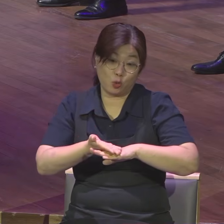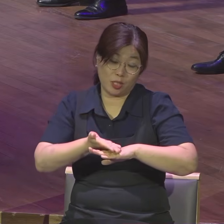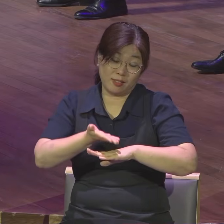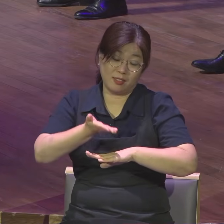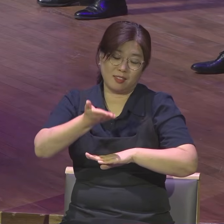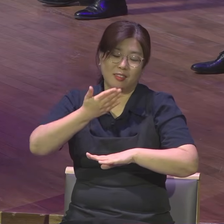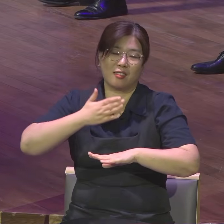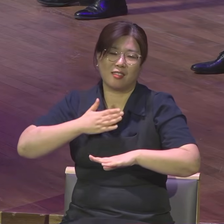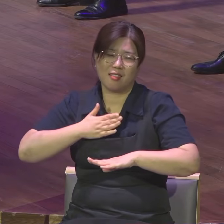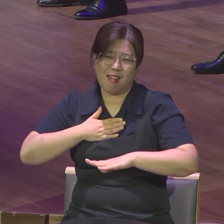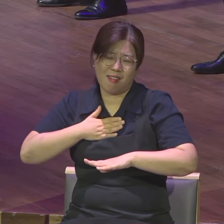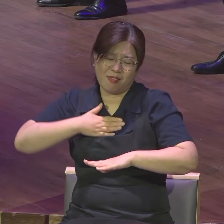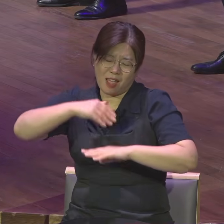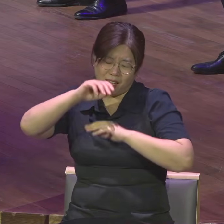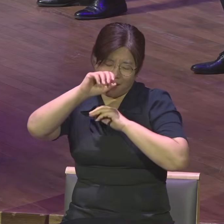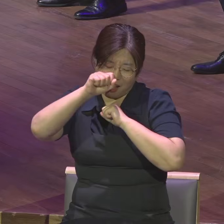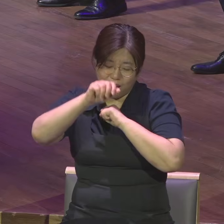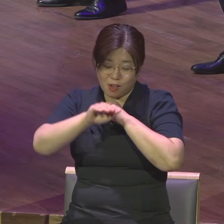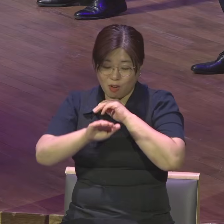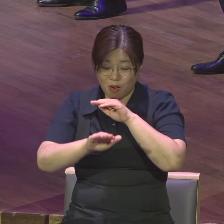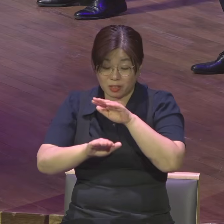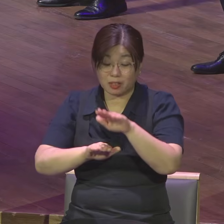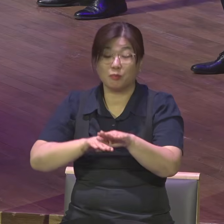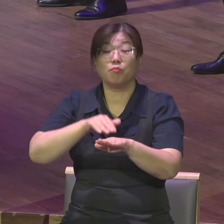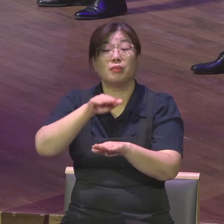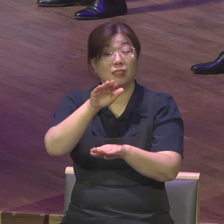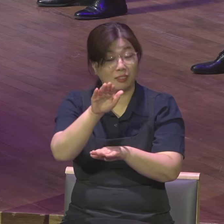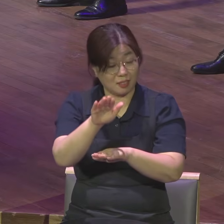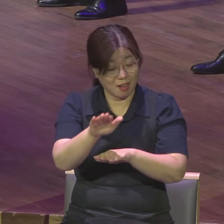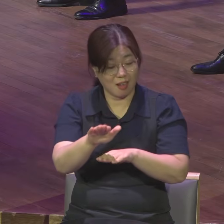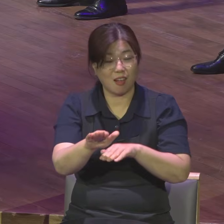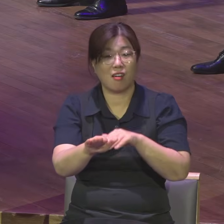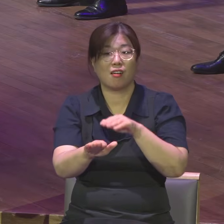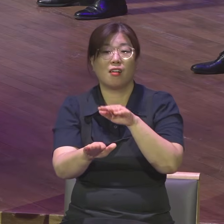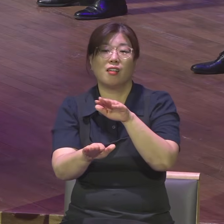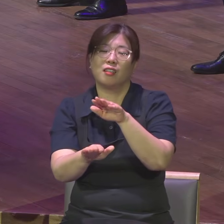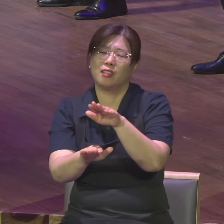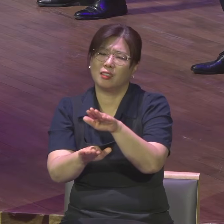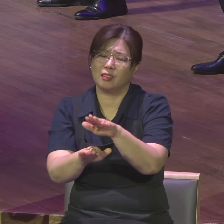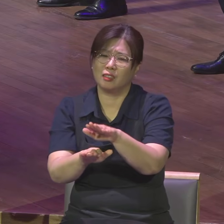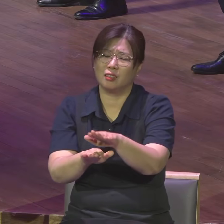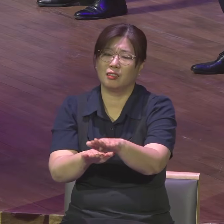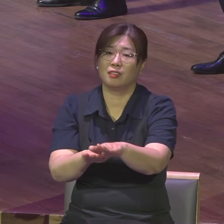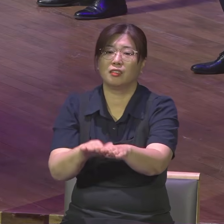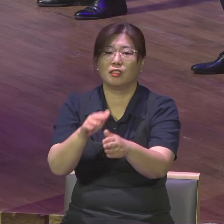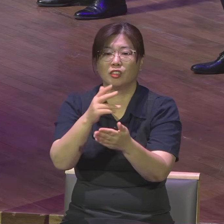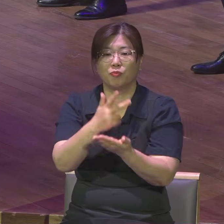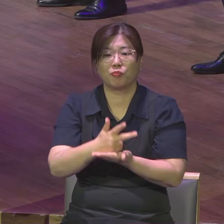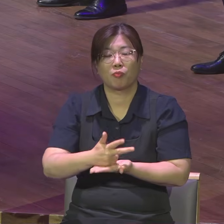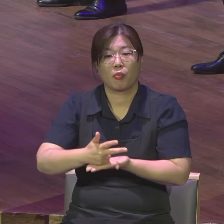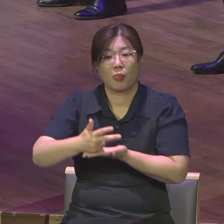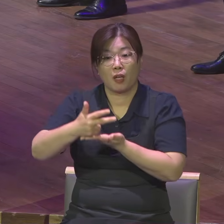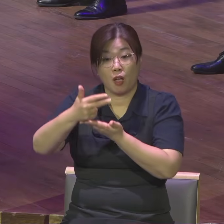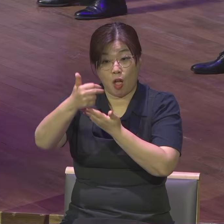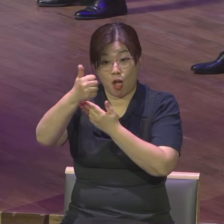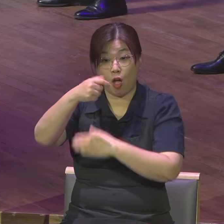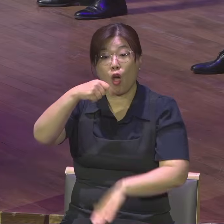반석 위 네, 다시 한번 찾아갑니다. 주님 여기 계시기에